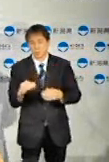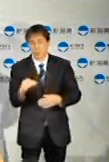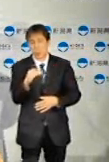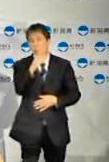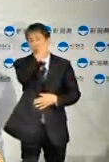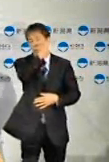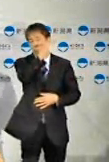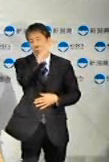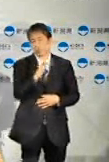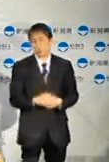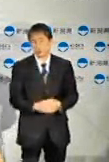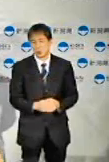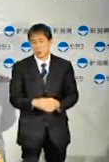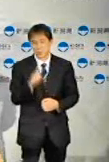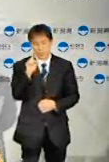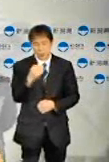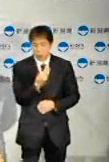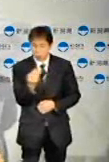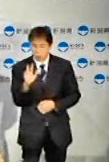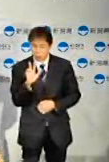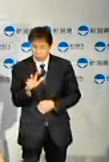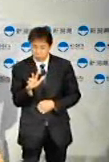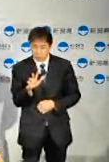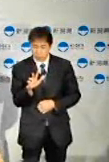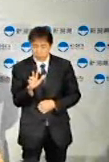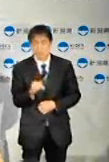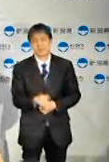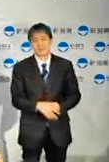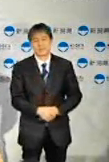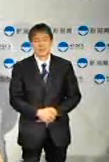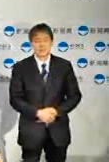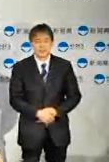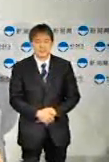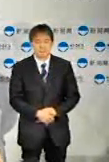そうなりますかね。随分昇竜という言葉もありますけど、